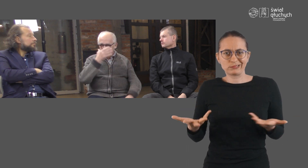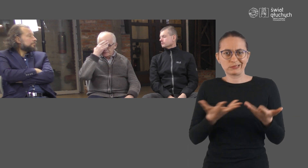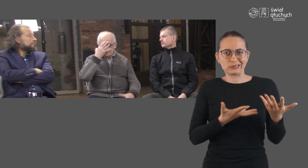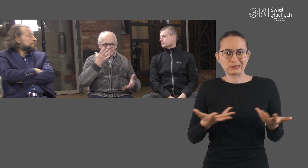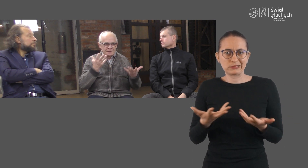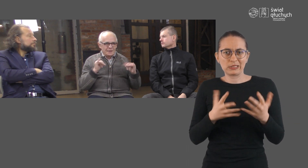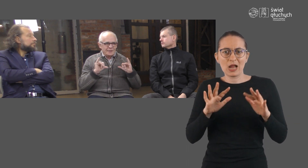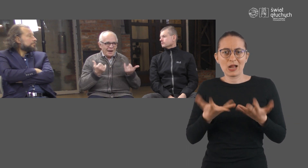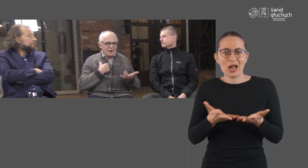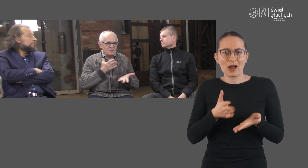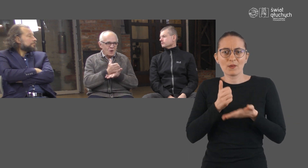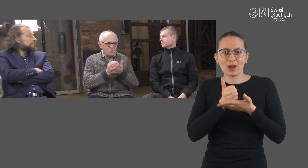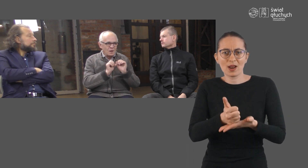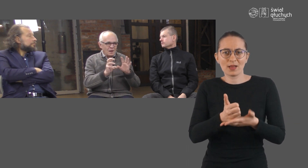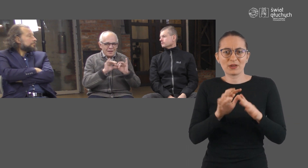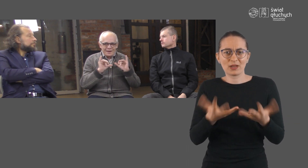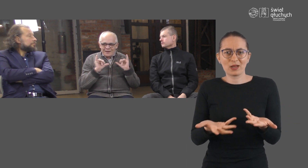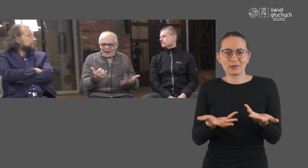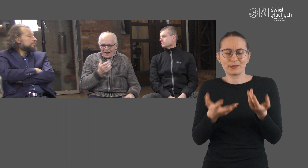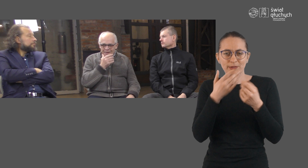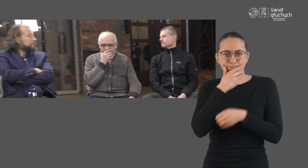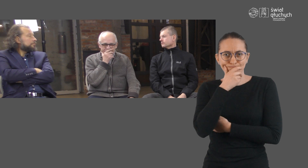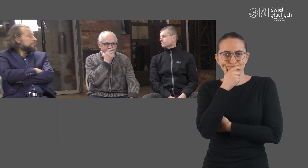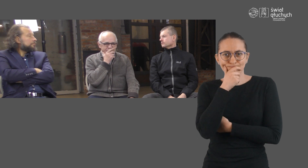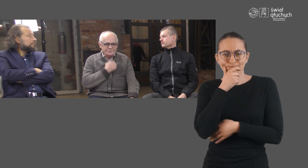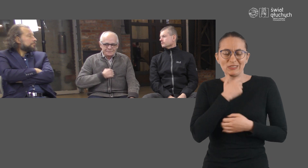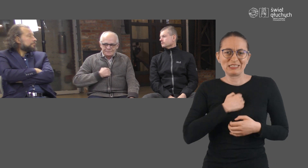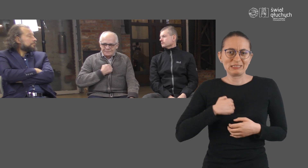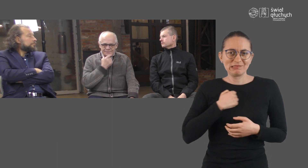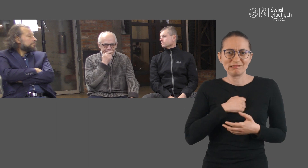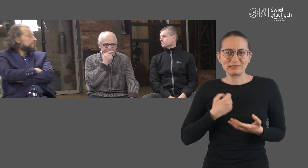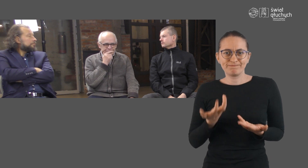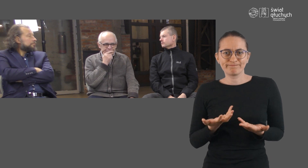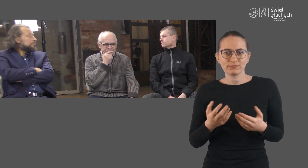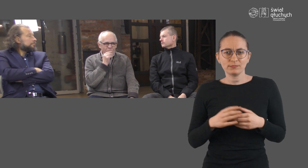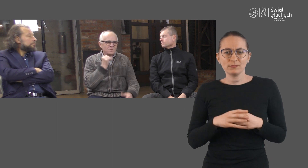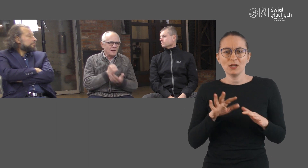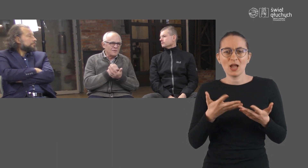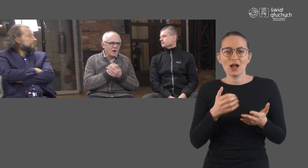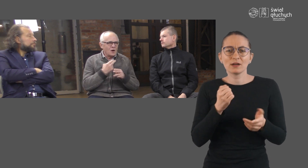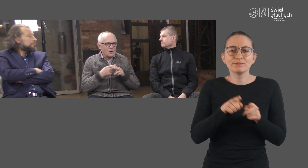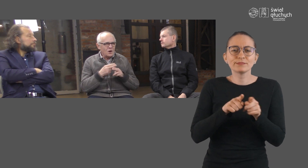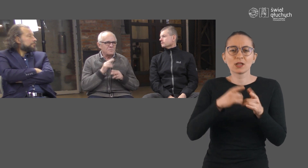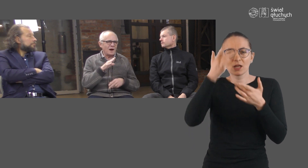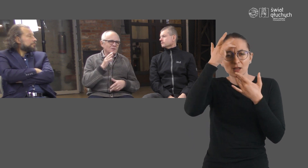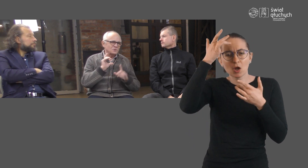Nie mogła z nim się komunikować. Jak sobie z tym poradzić, jak mu pomóc. Była bardzo